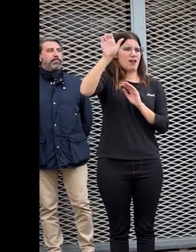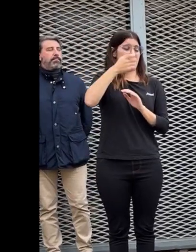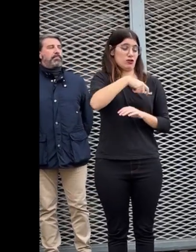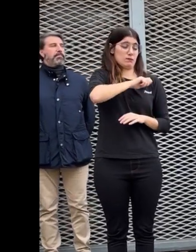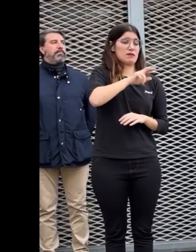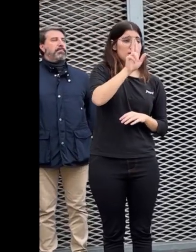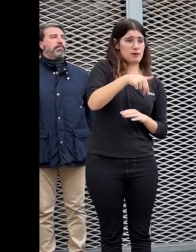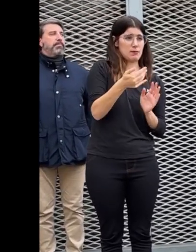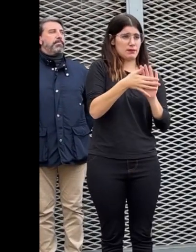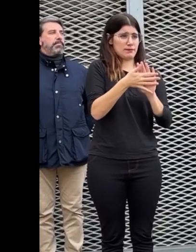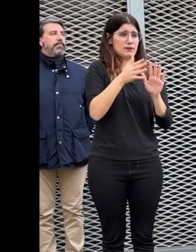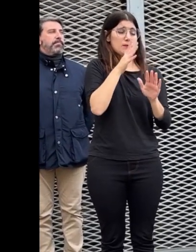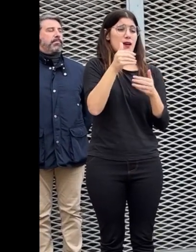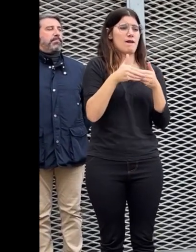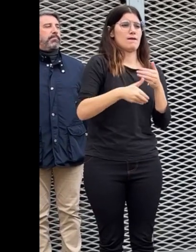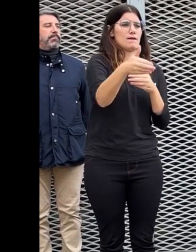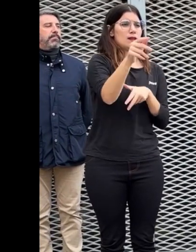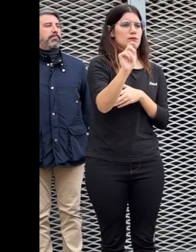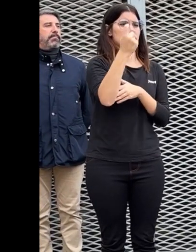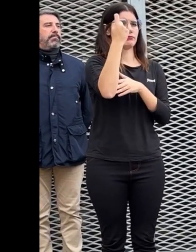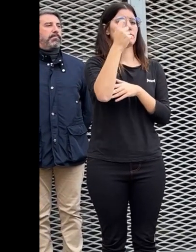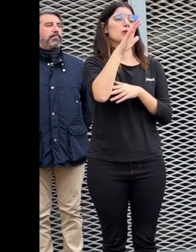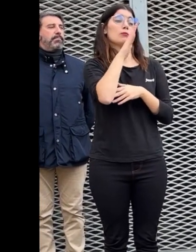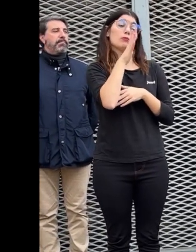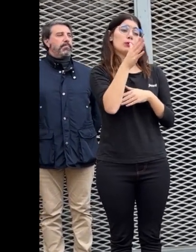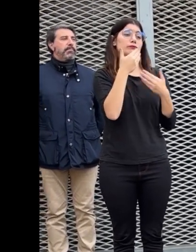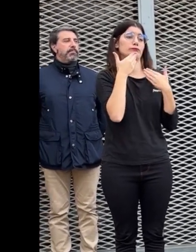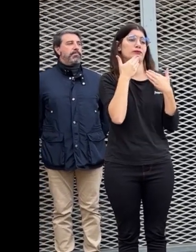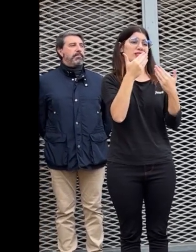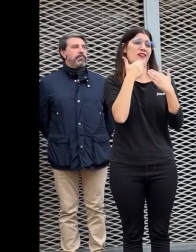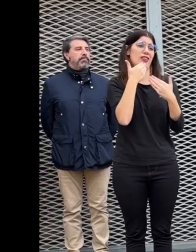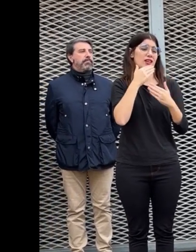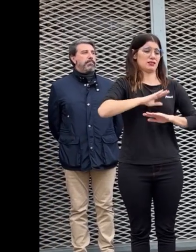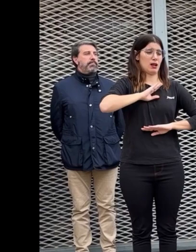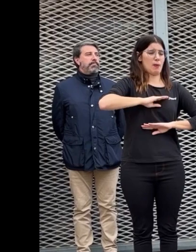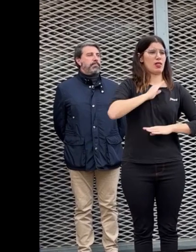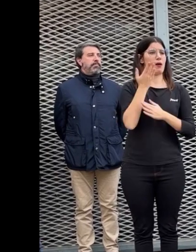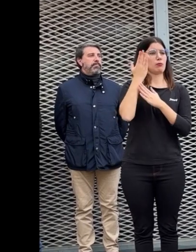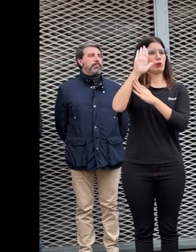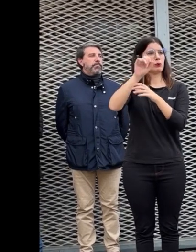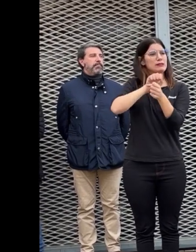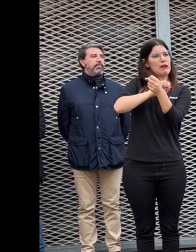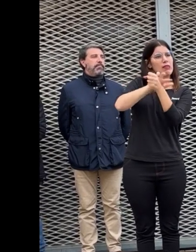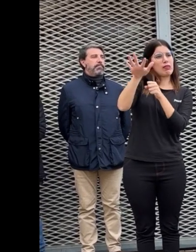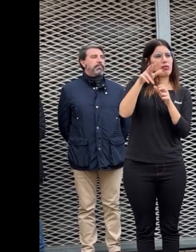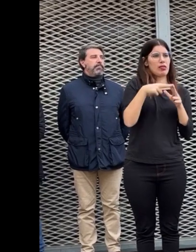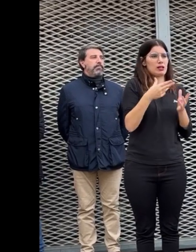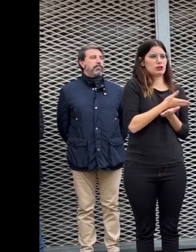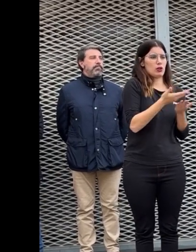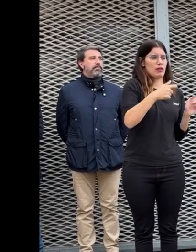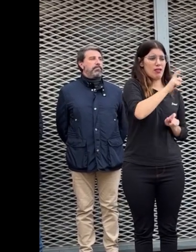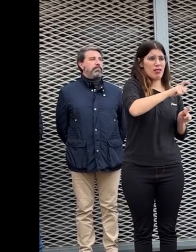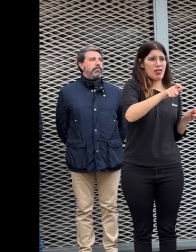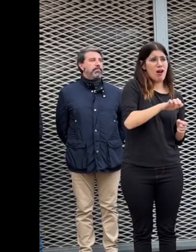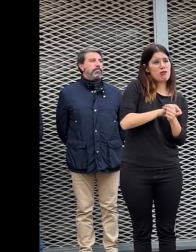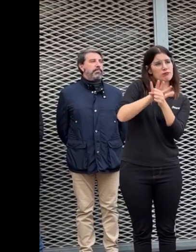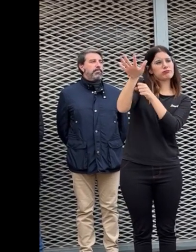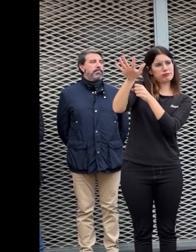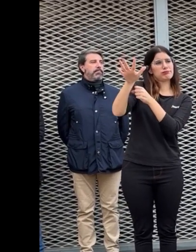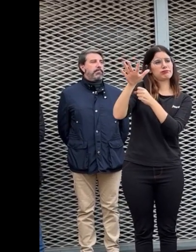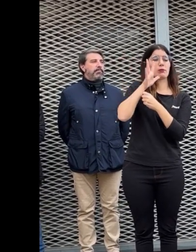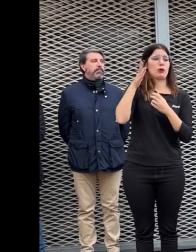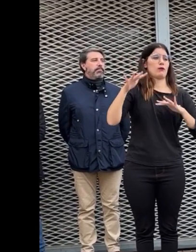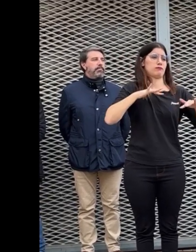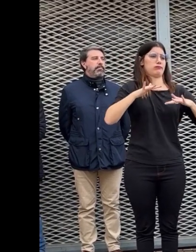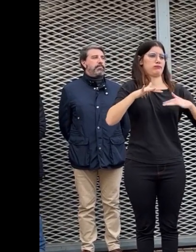España, futuro logro que obedece a la capacidad de propuesta e incidencia de la sociedad civil, que es la auténtica